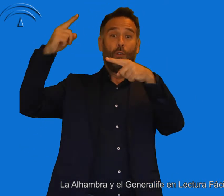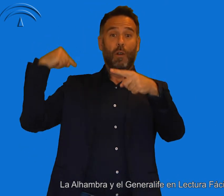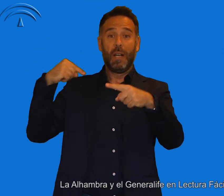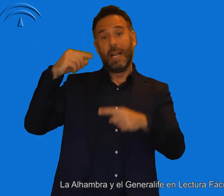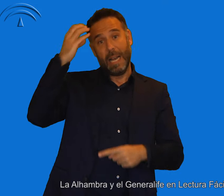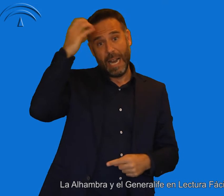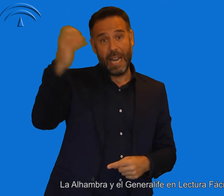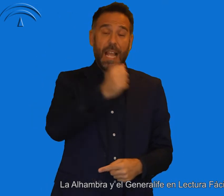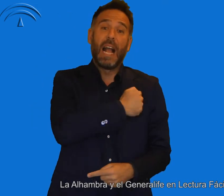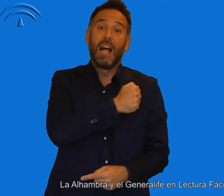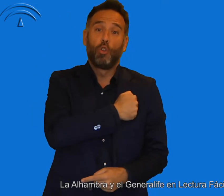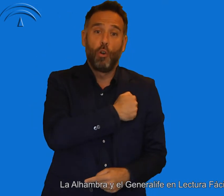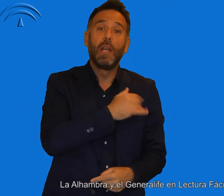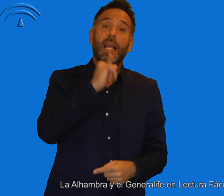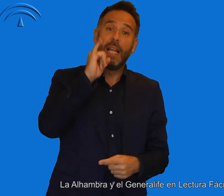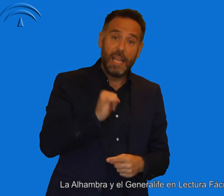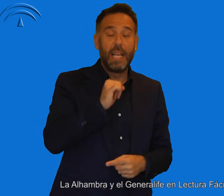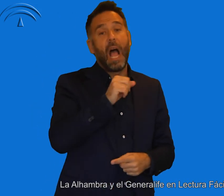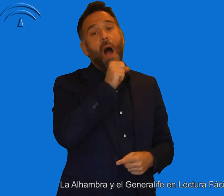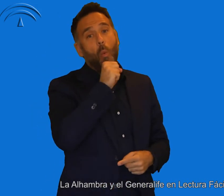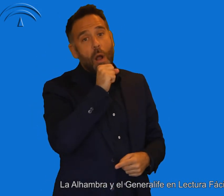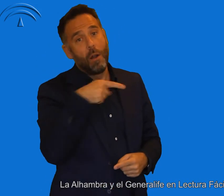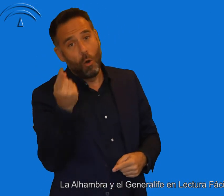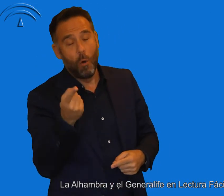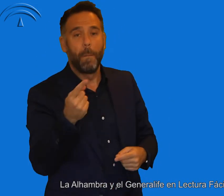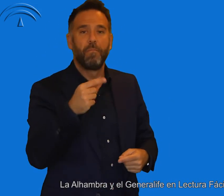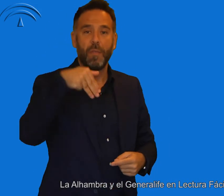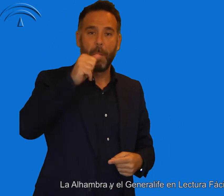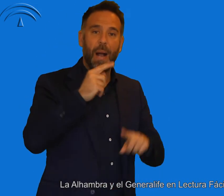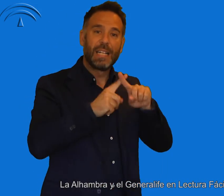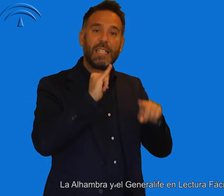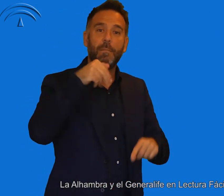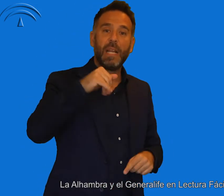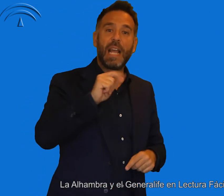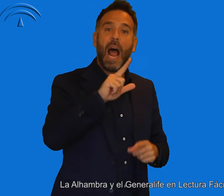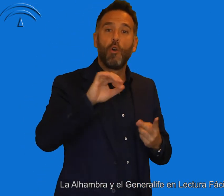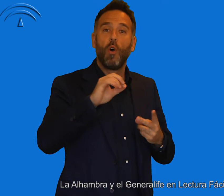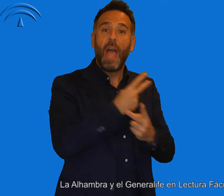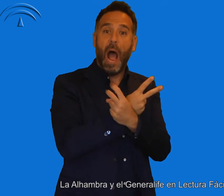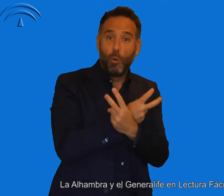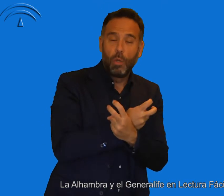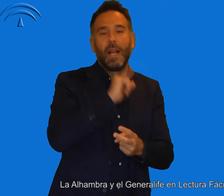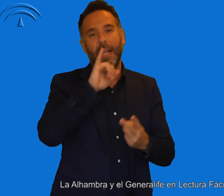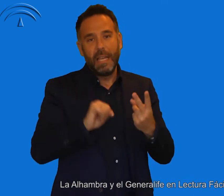maternos, los reyes católicos, y de sus abuelos paternos, Maximiliano de Austria y María de